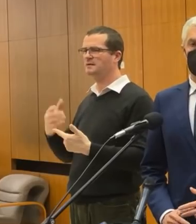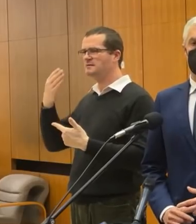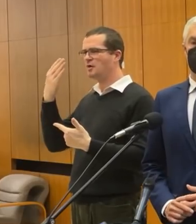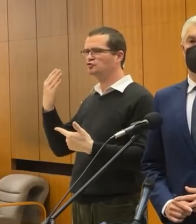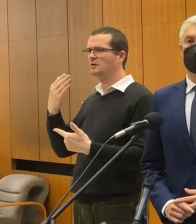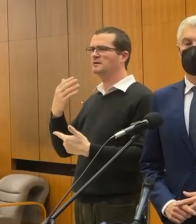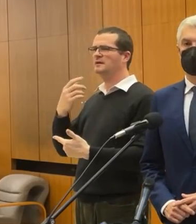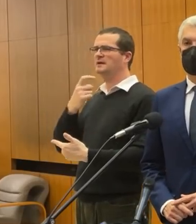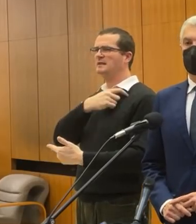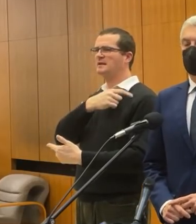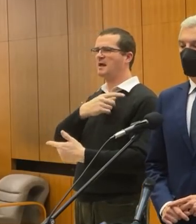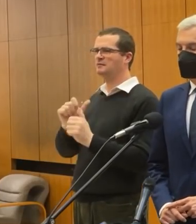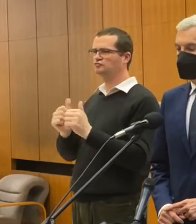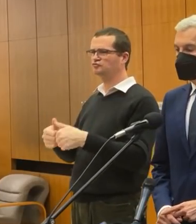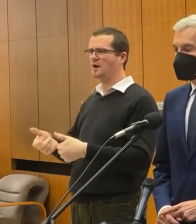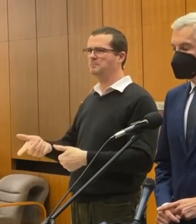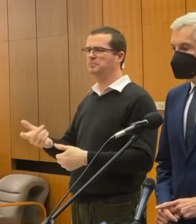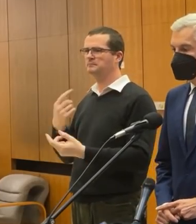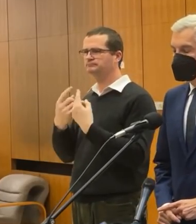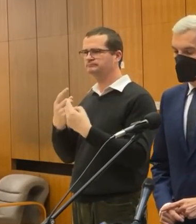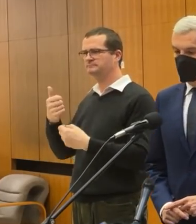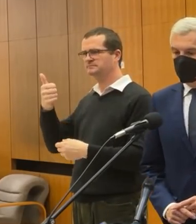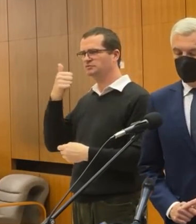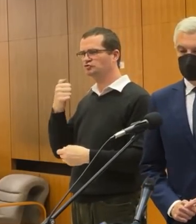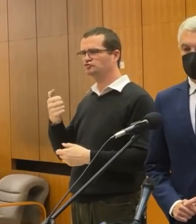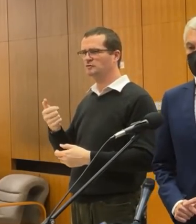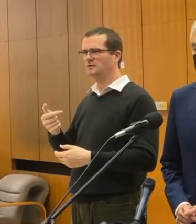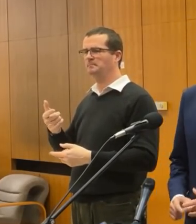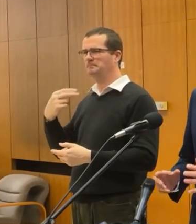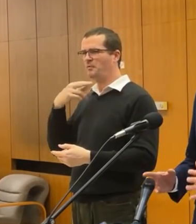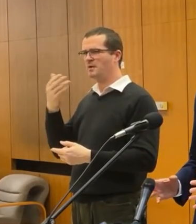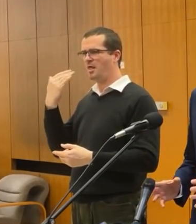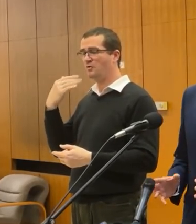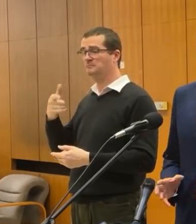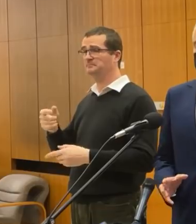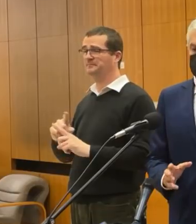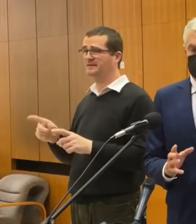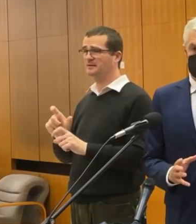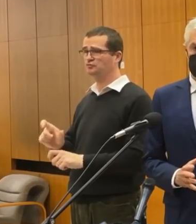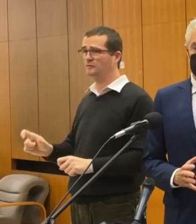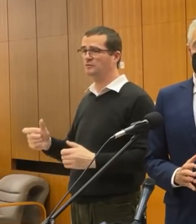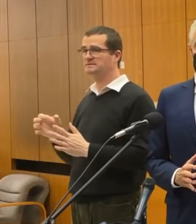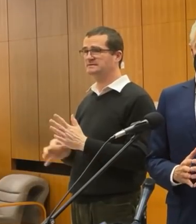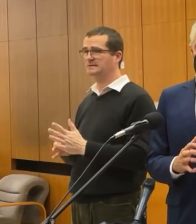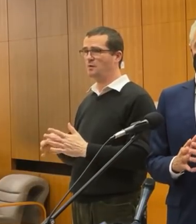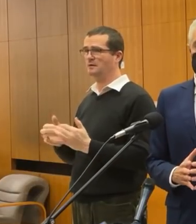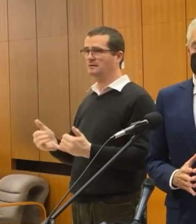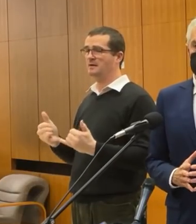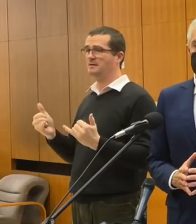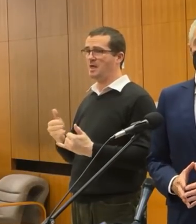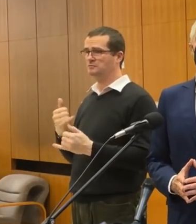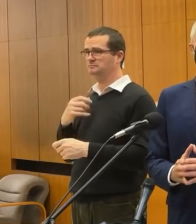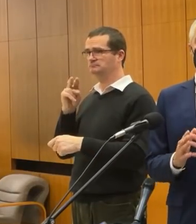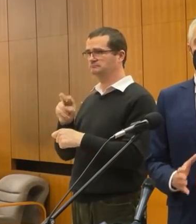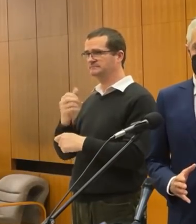náčelníkov generálneho štábu, ktorí rokovali minulý pondelok. Inými slovami, situáciu naozaj